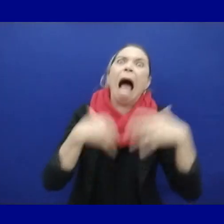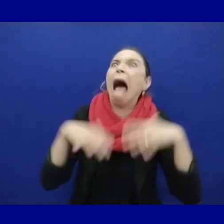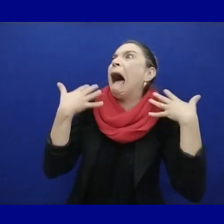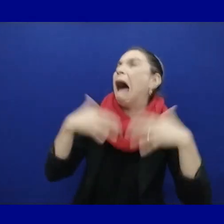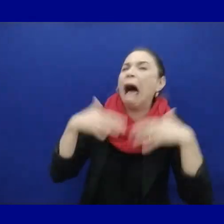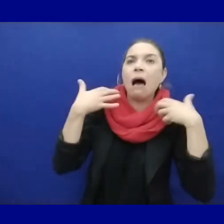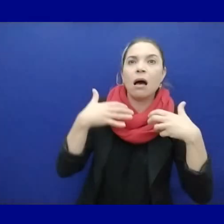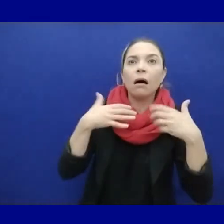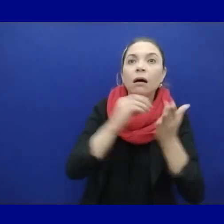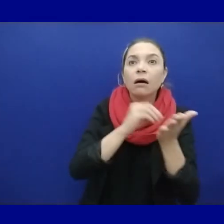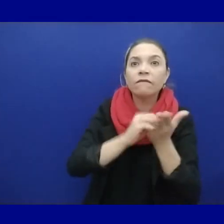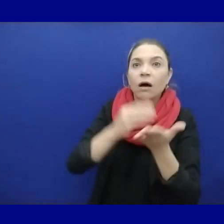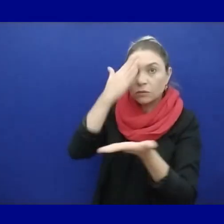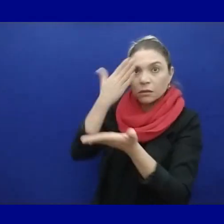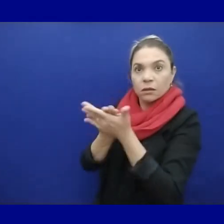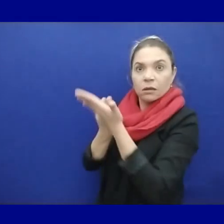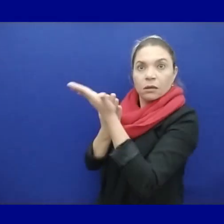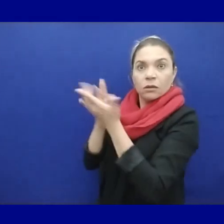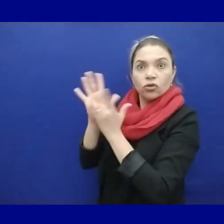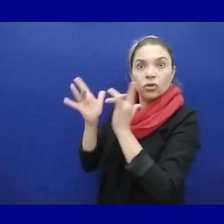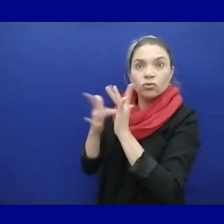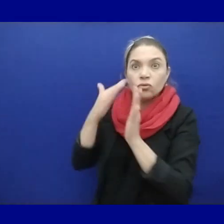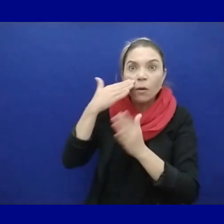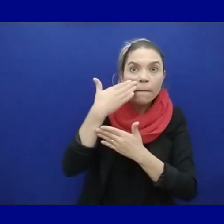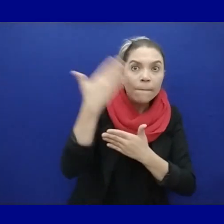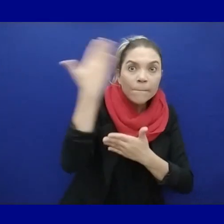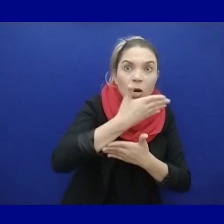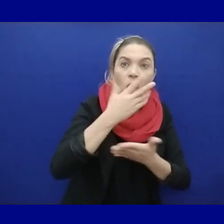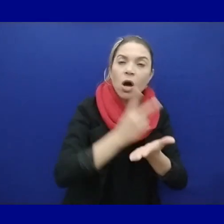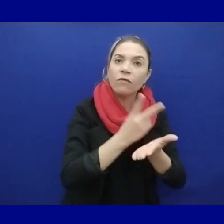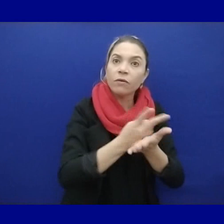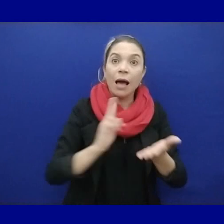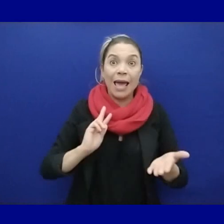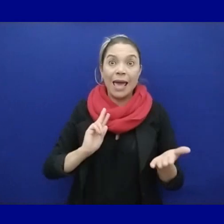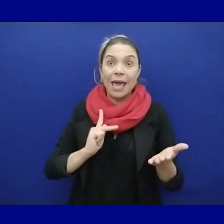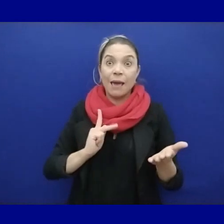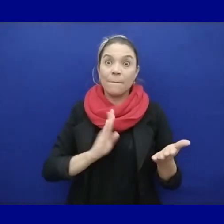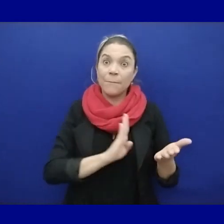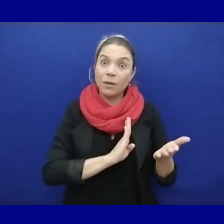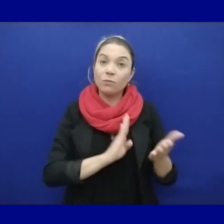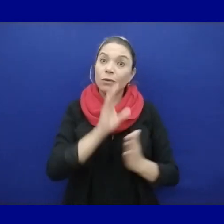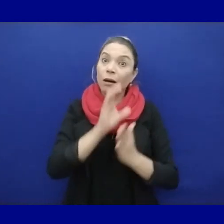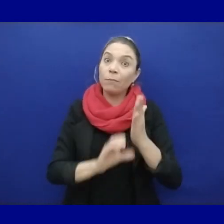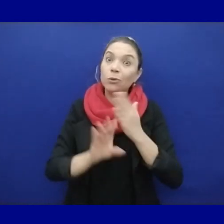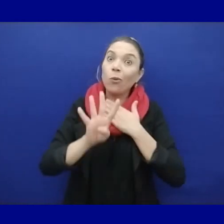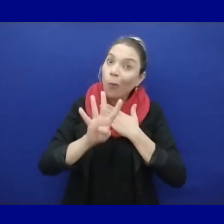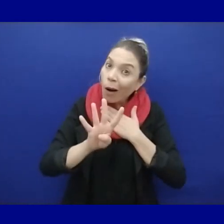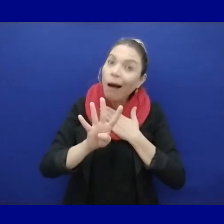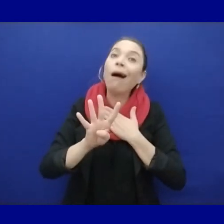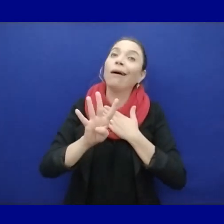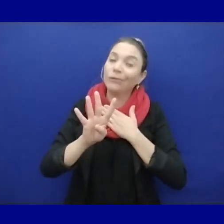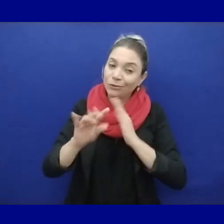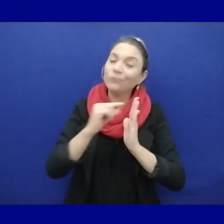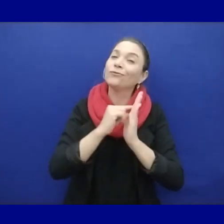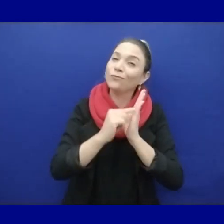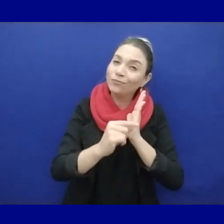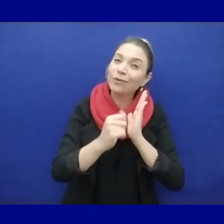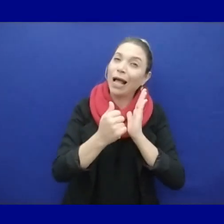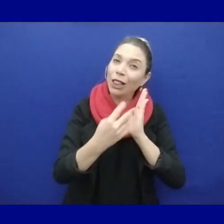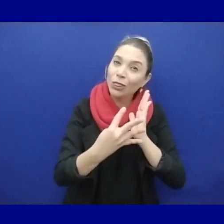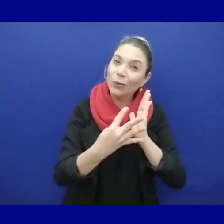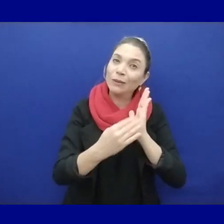de Deus de cuidar de vocês, porque Deus é amor. Aliás, Hebreus, no capítulo 4, versos